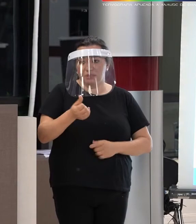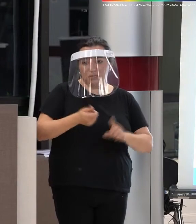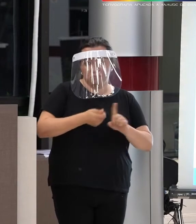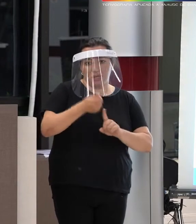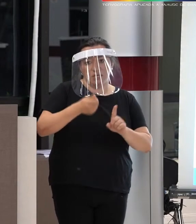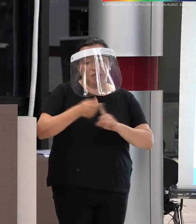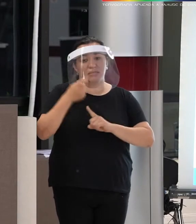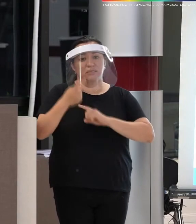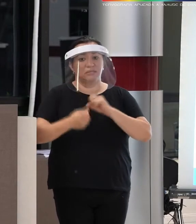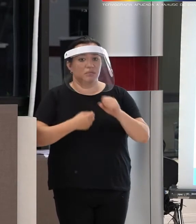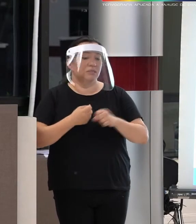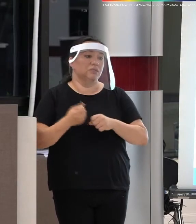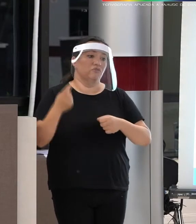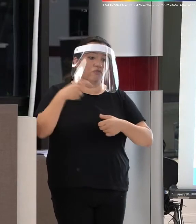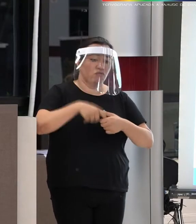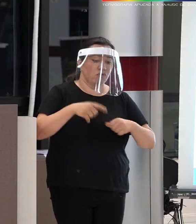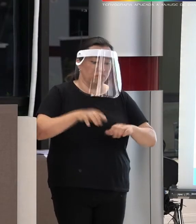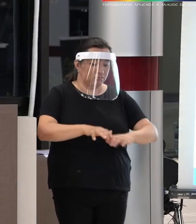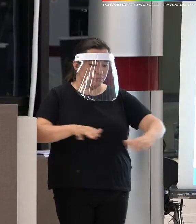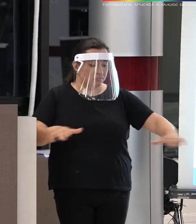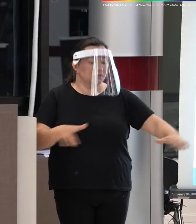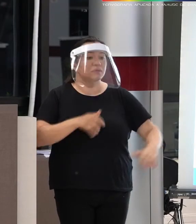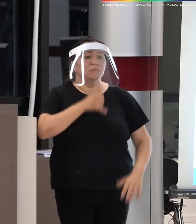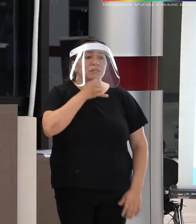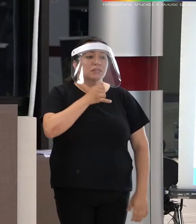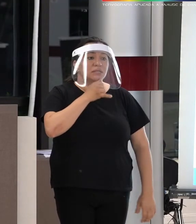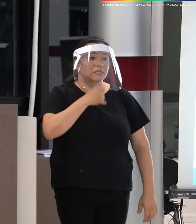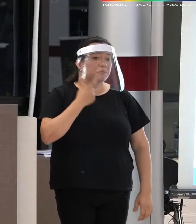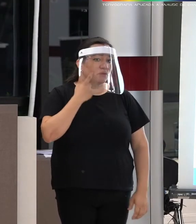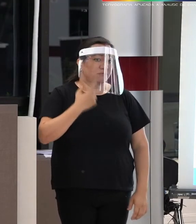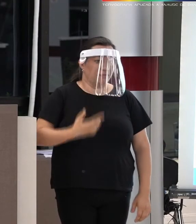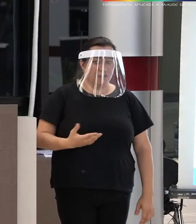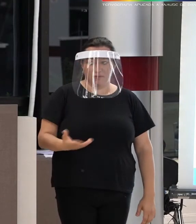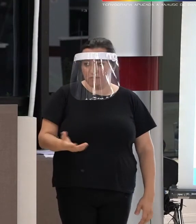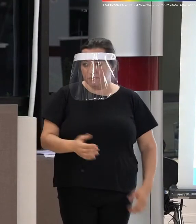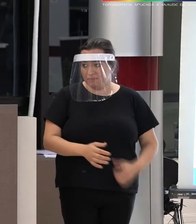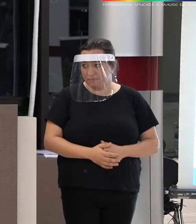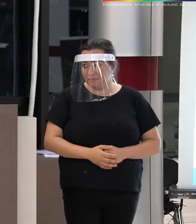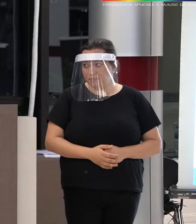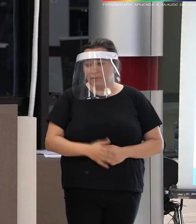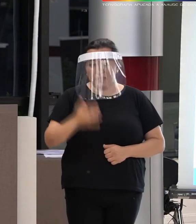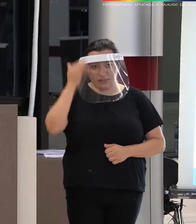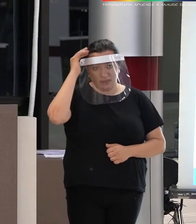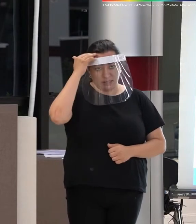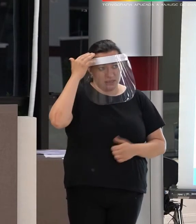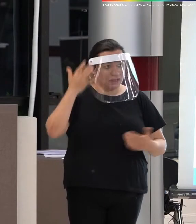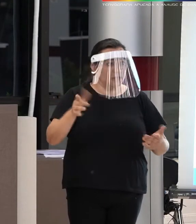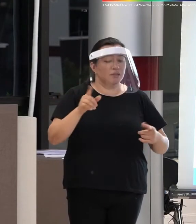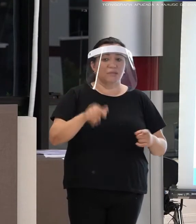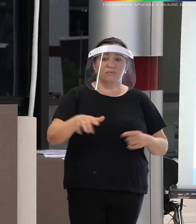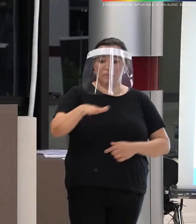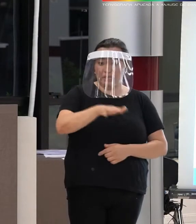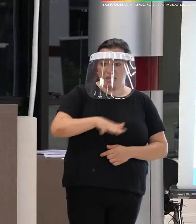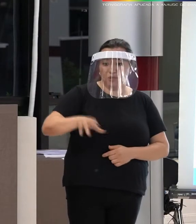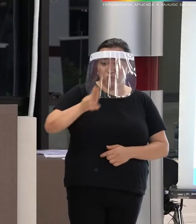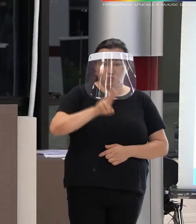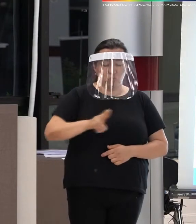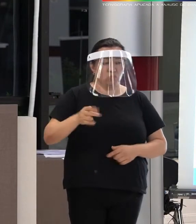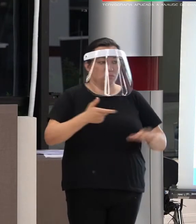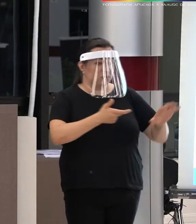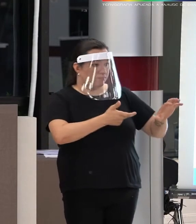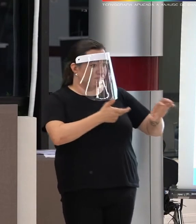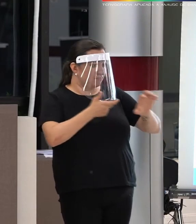ou ano em ano, você volta naquela estrada lá e faz a inspeção termográfica novamente. Entendeu? Então, quer dizer, o campo de aplicação dela